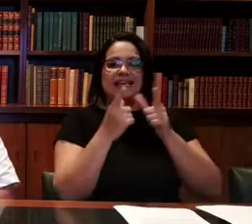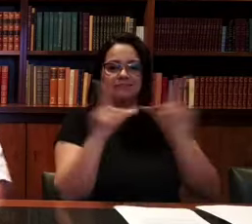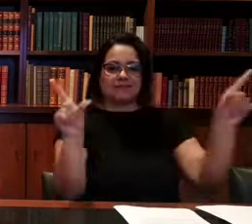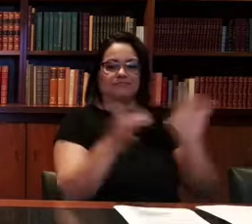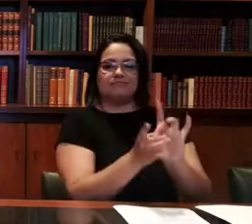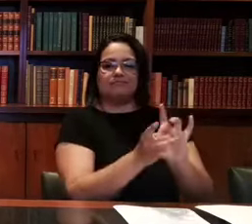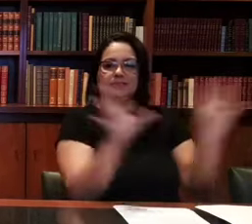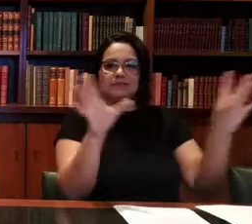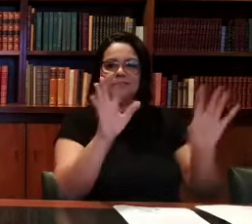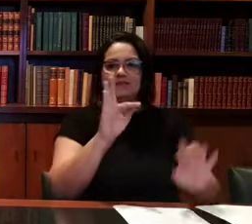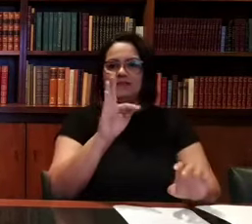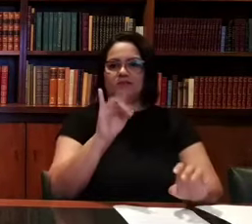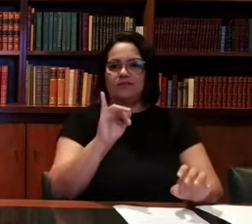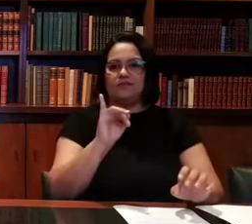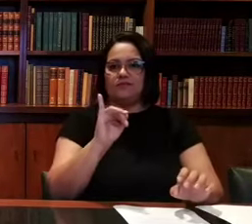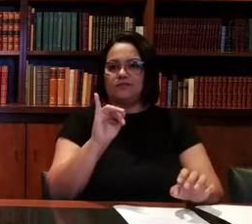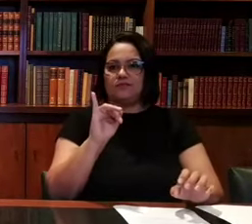centro-oeste